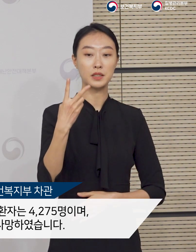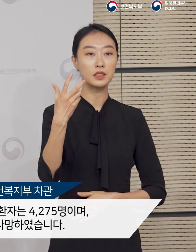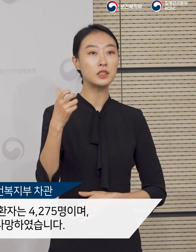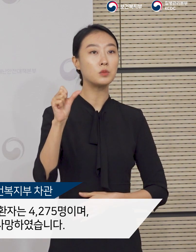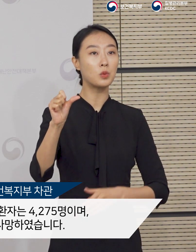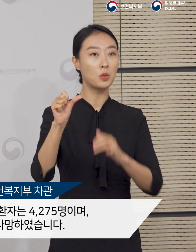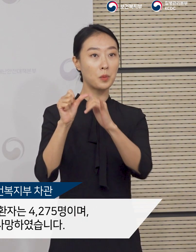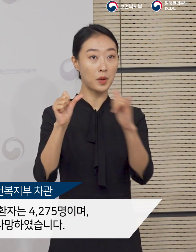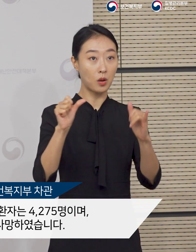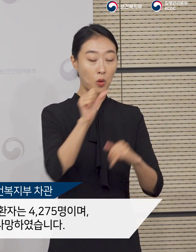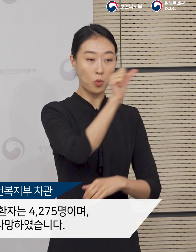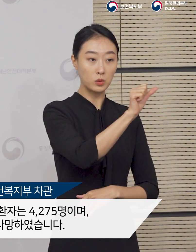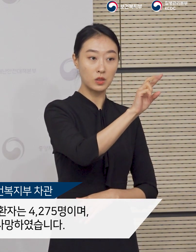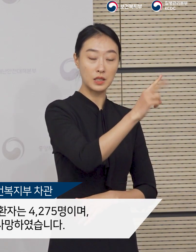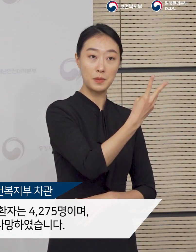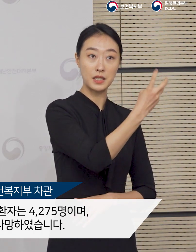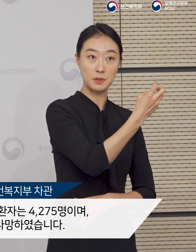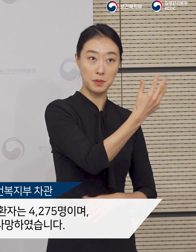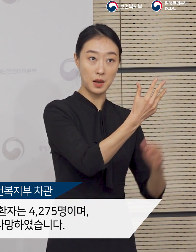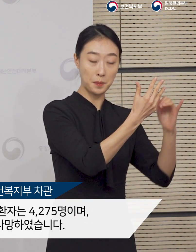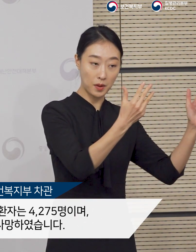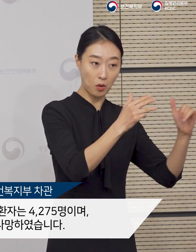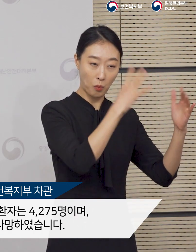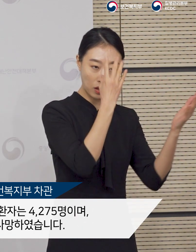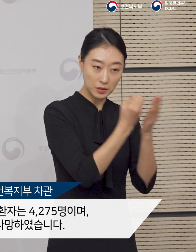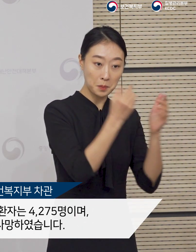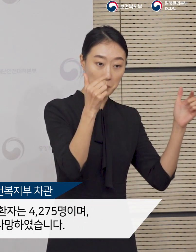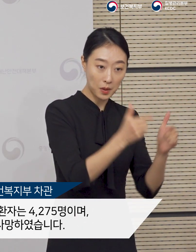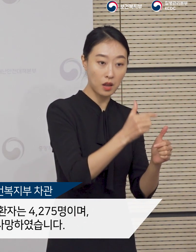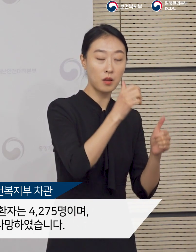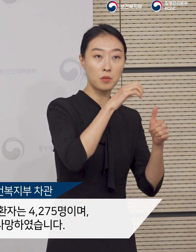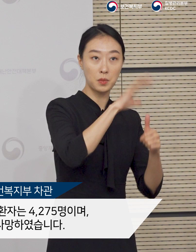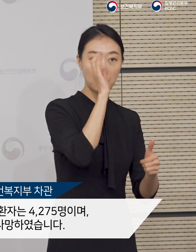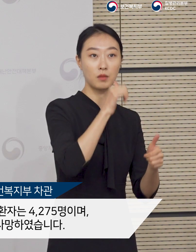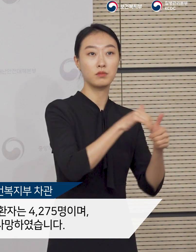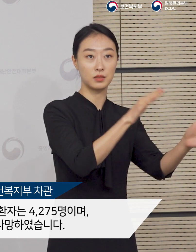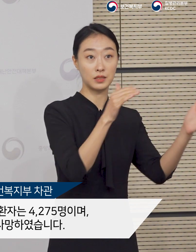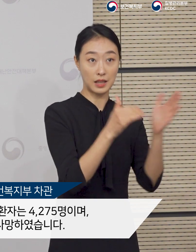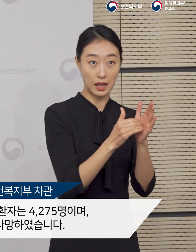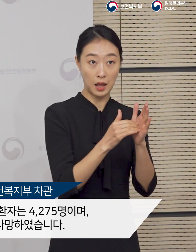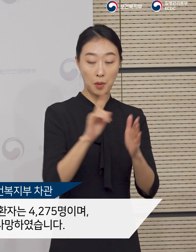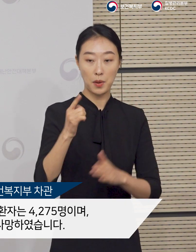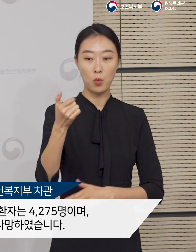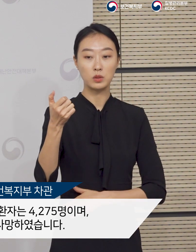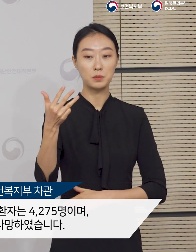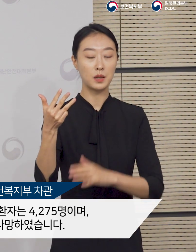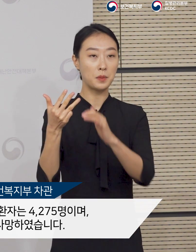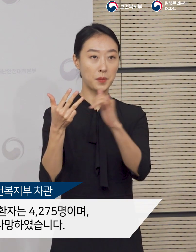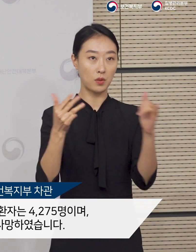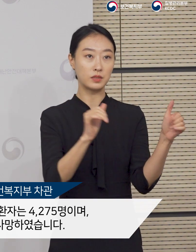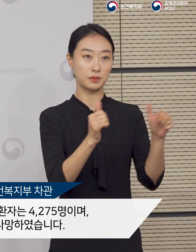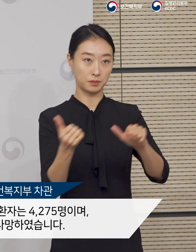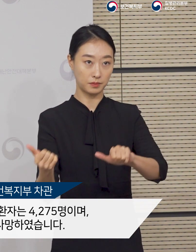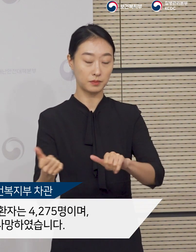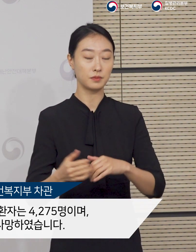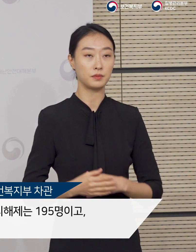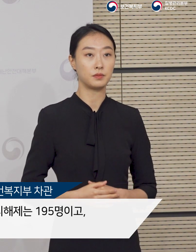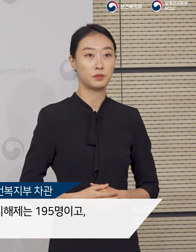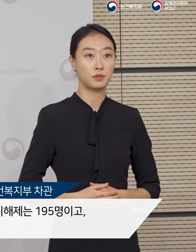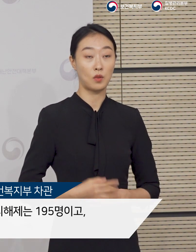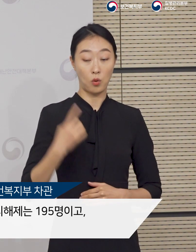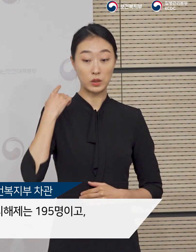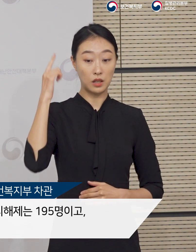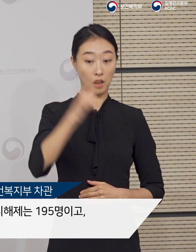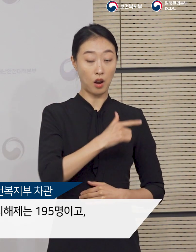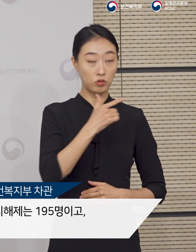4,275명이며 5,228명이 완치되어 격리 해제되었고 158명이 사망하였습니다.